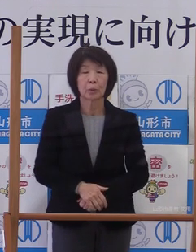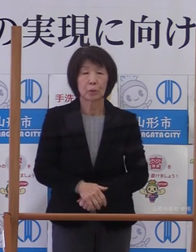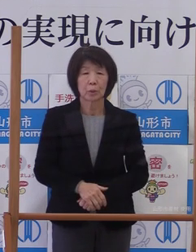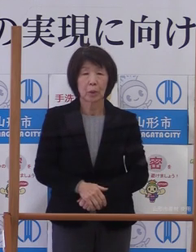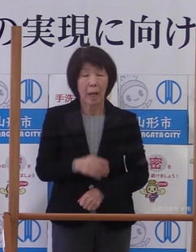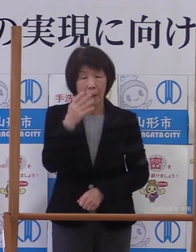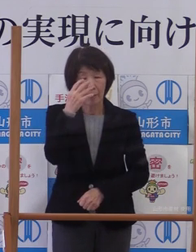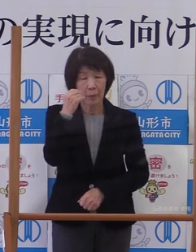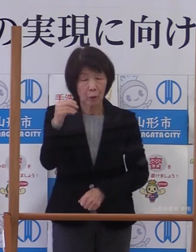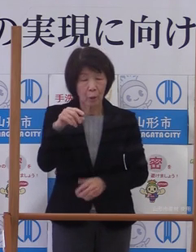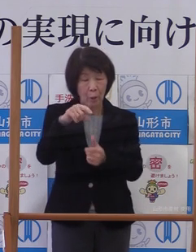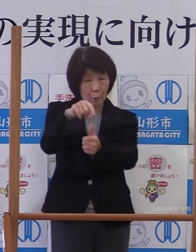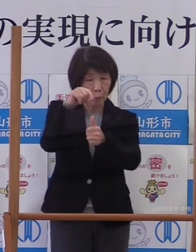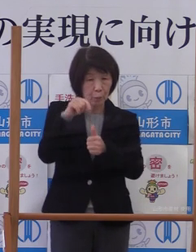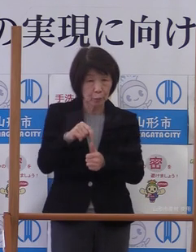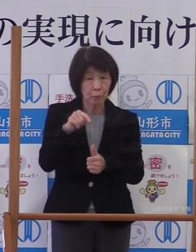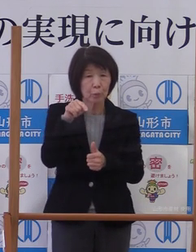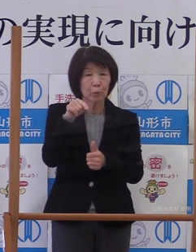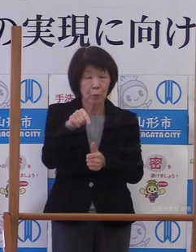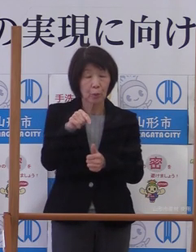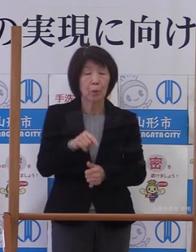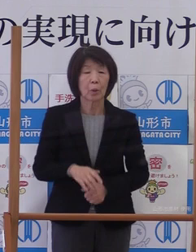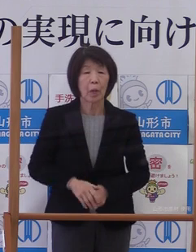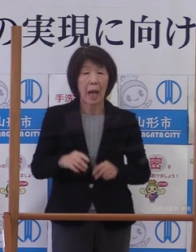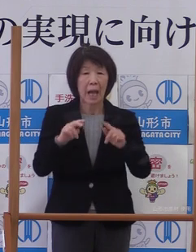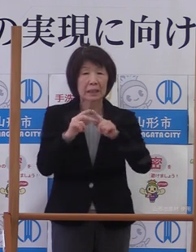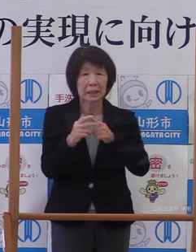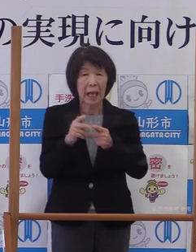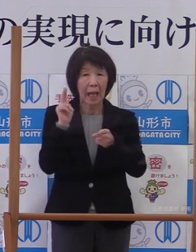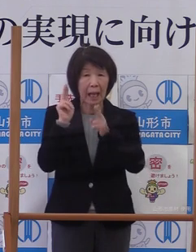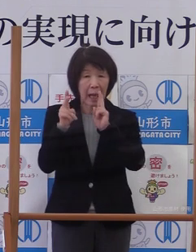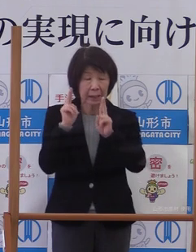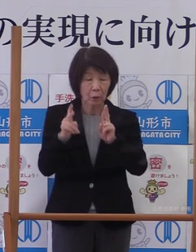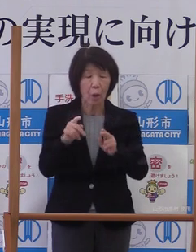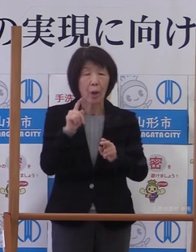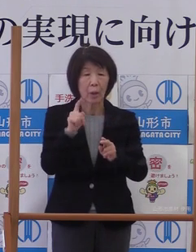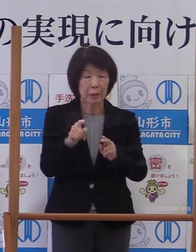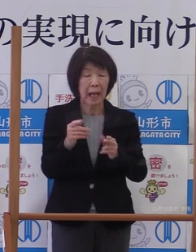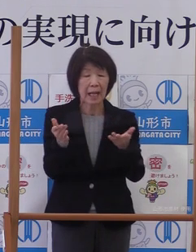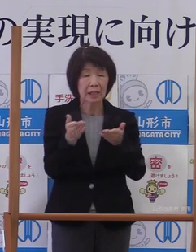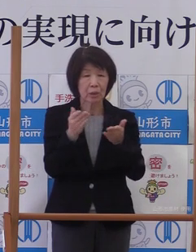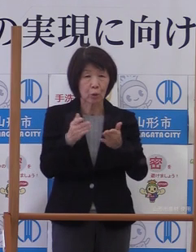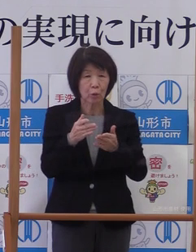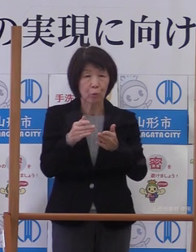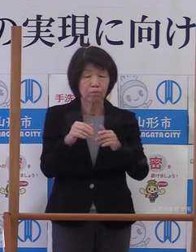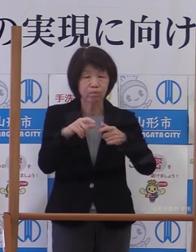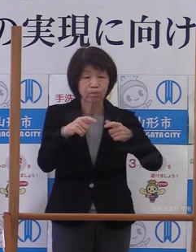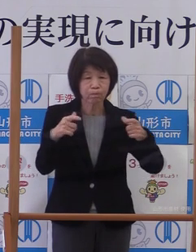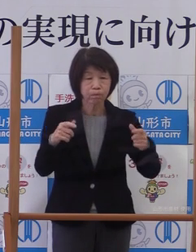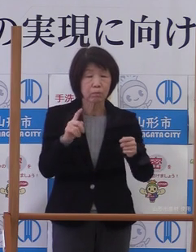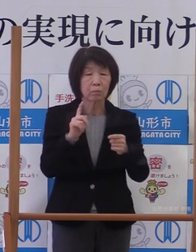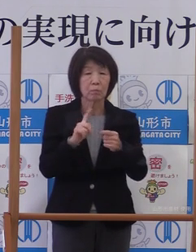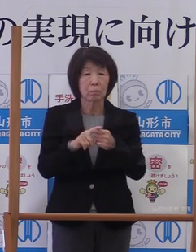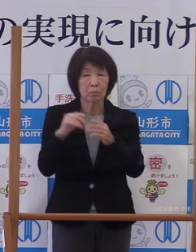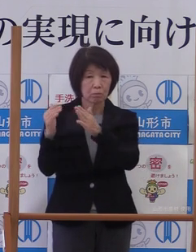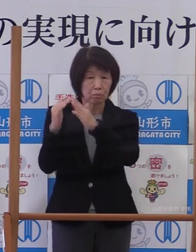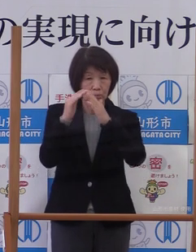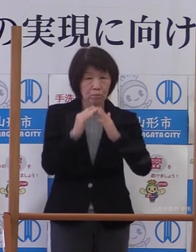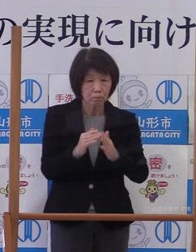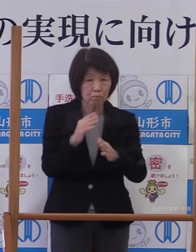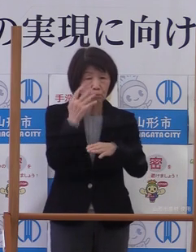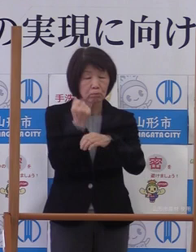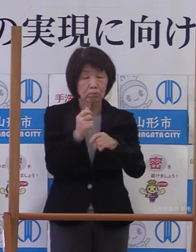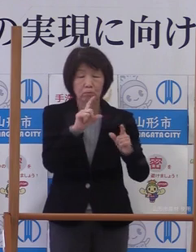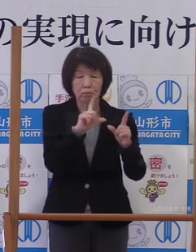魅力的な雇用の創出につきましては、市内企業等のへの就職促進による移住定住者の確保